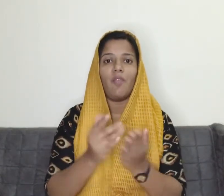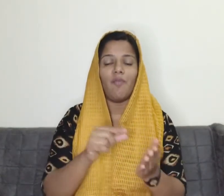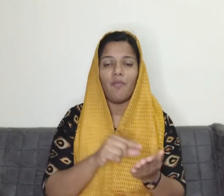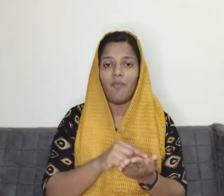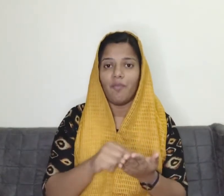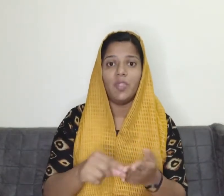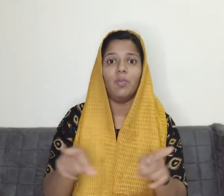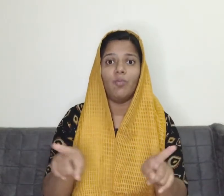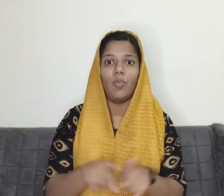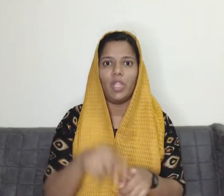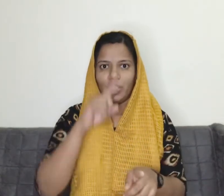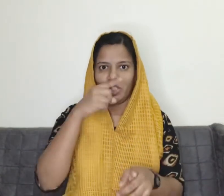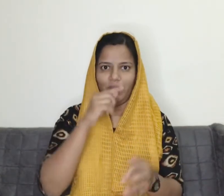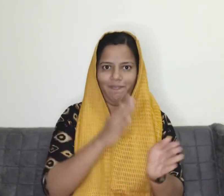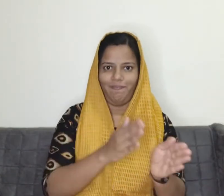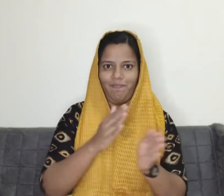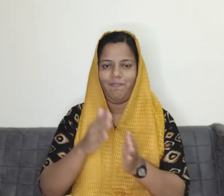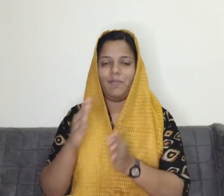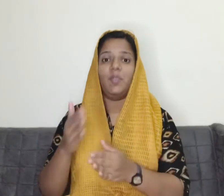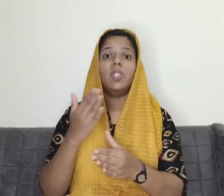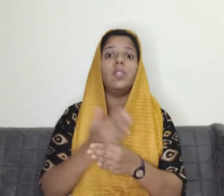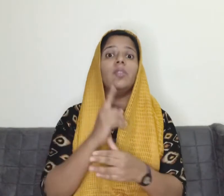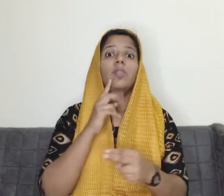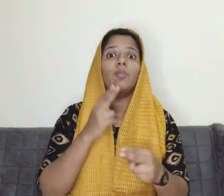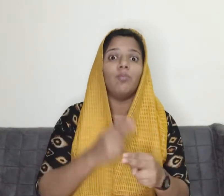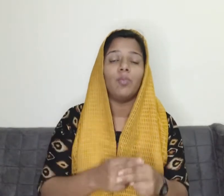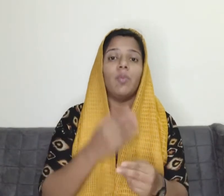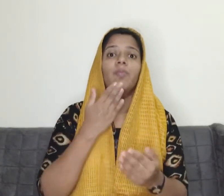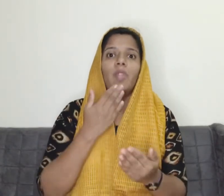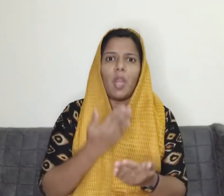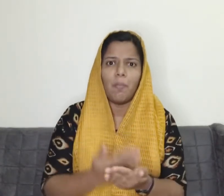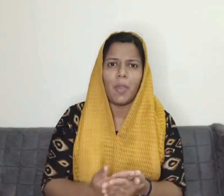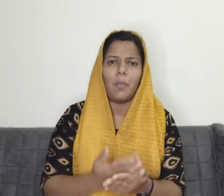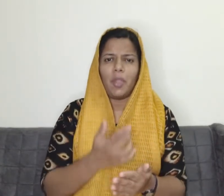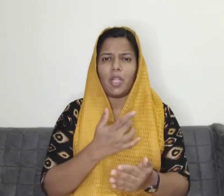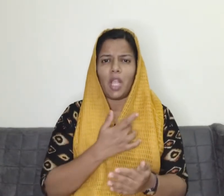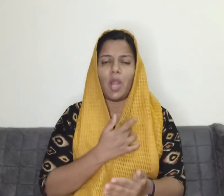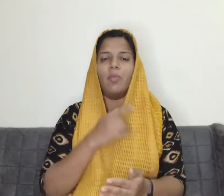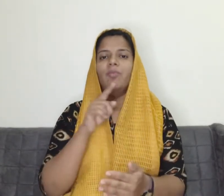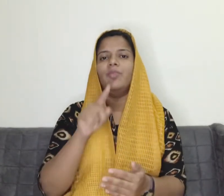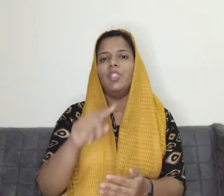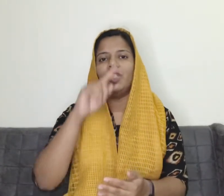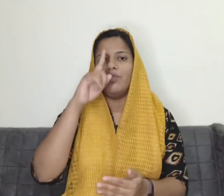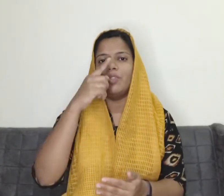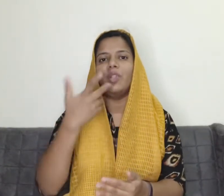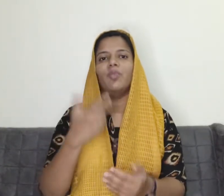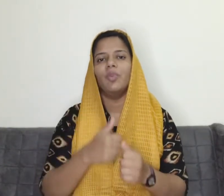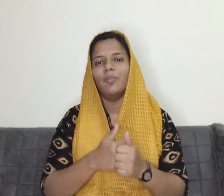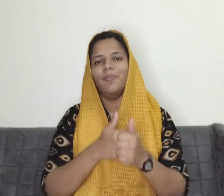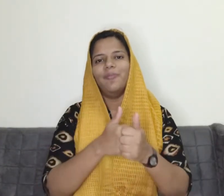വചനപ്രകാരം ലൈഫിനെ ക്രമീകരിക്കുമ്പോൾ, ഒരു കാര്യം ഓർത്തോണം, നന്മയും കരുണയും മാത്രമേ നമ്മളെ